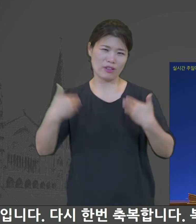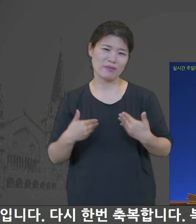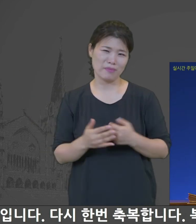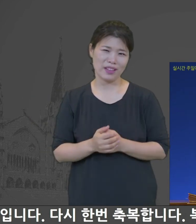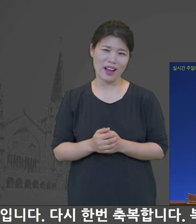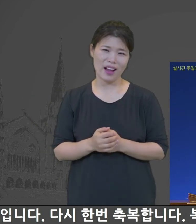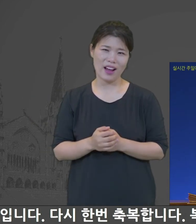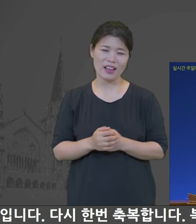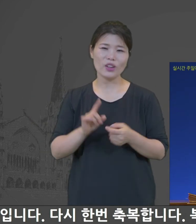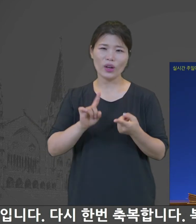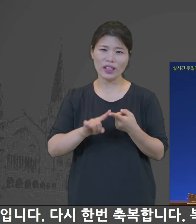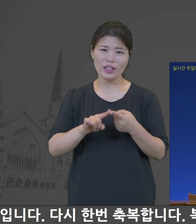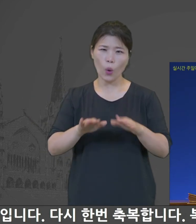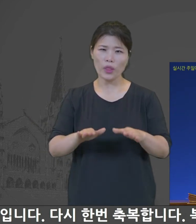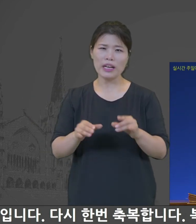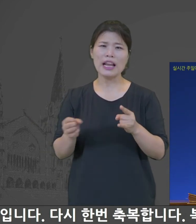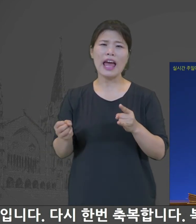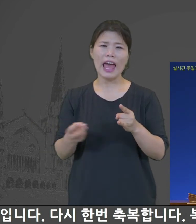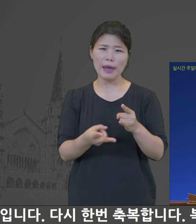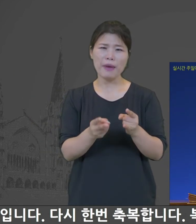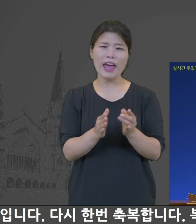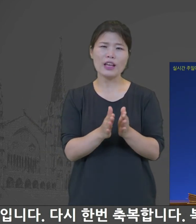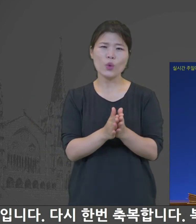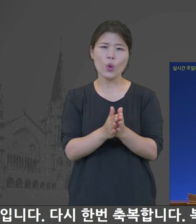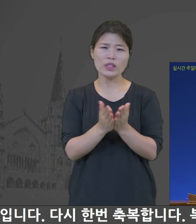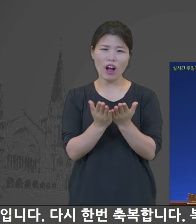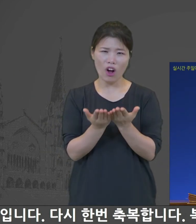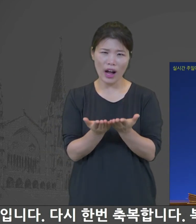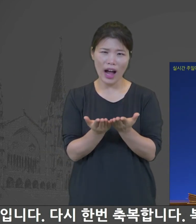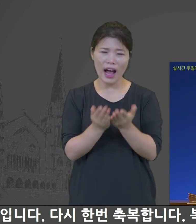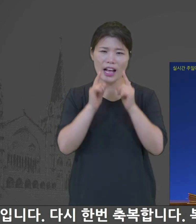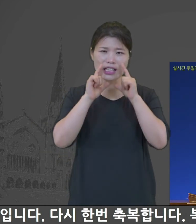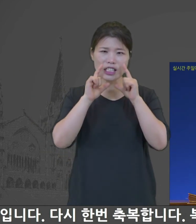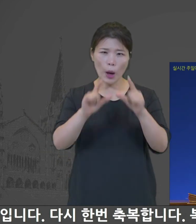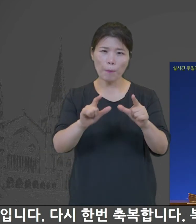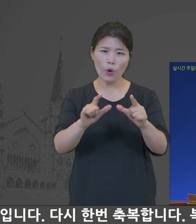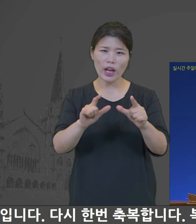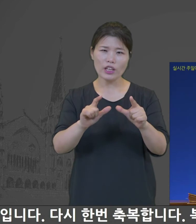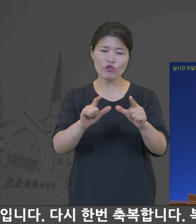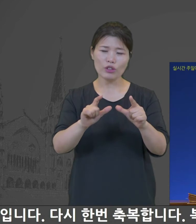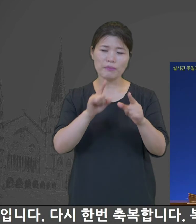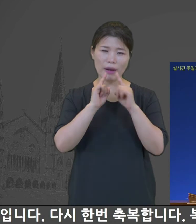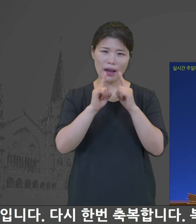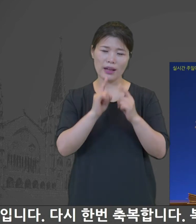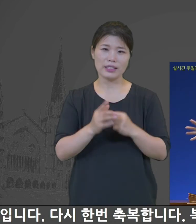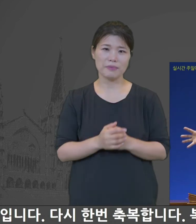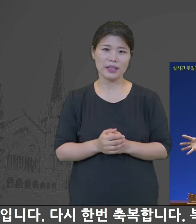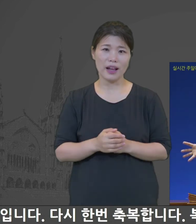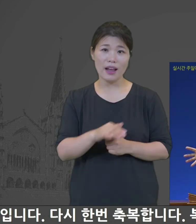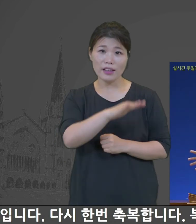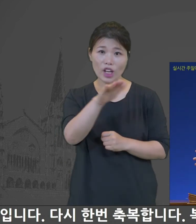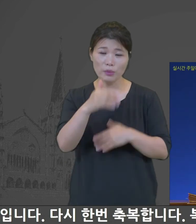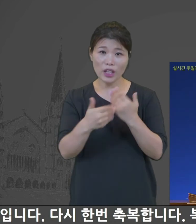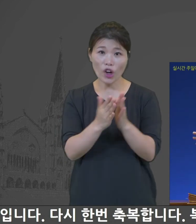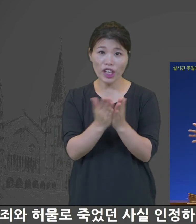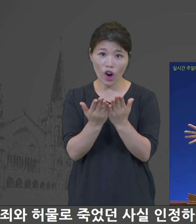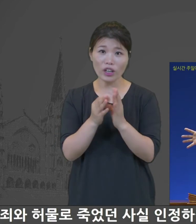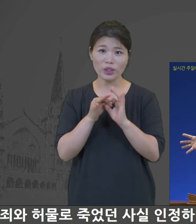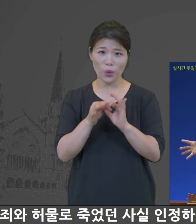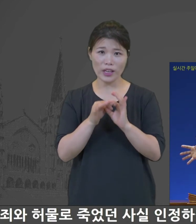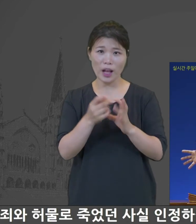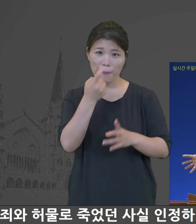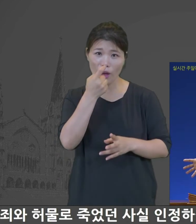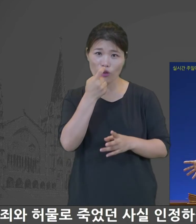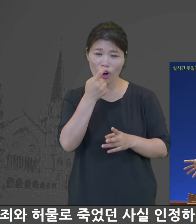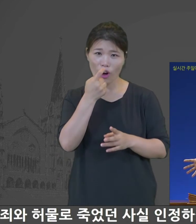이 부분이 오늘 에베소서가 선포해주는 독특한 메시지입니다. 여러분, 보통 우리가 성경을 통해서 쭉 배워온 이야기를